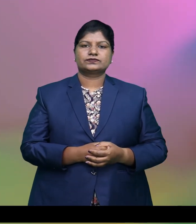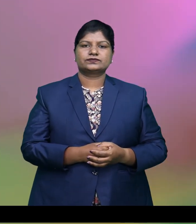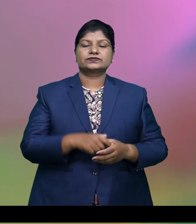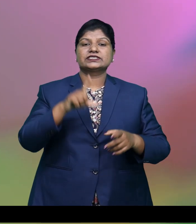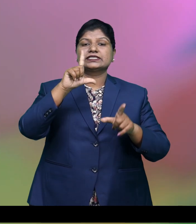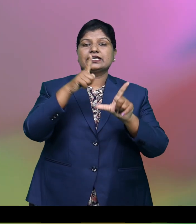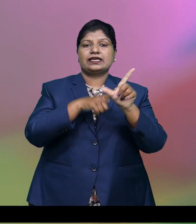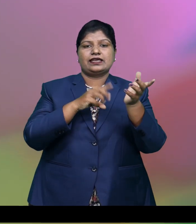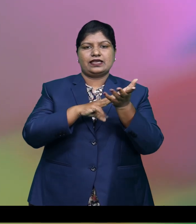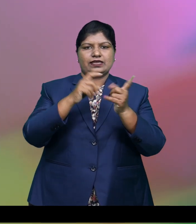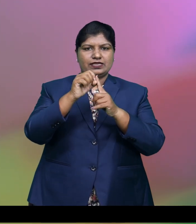శోషరస.